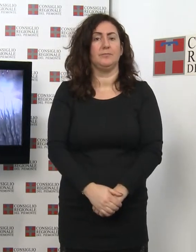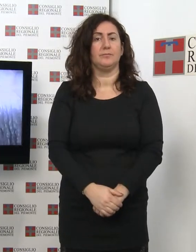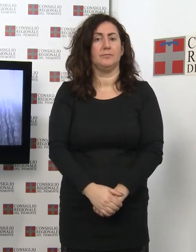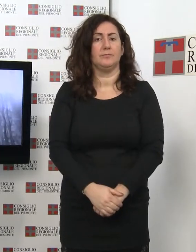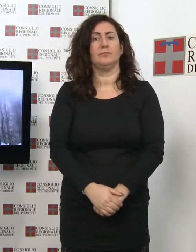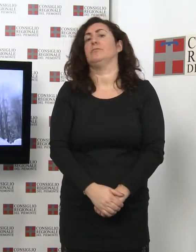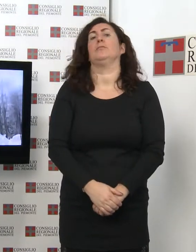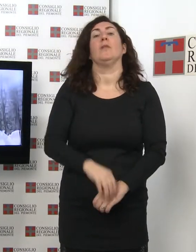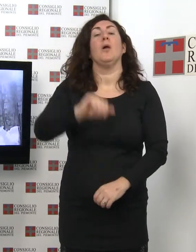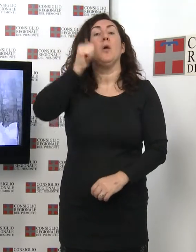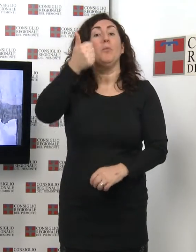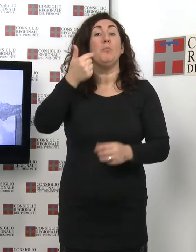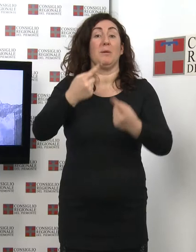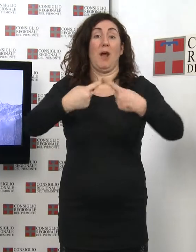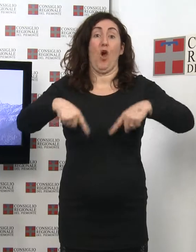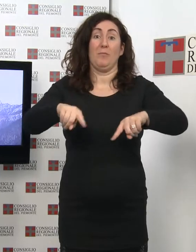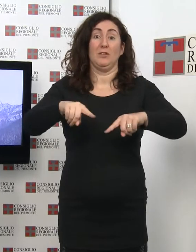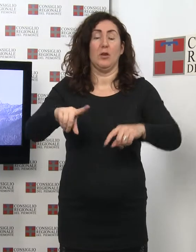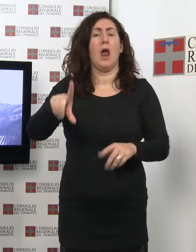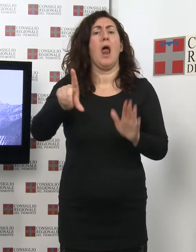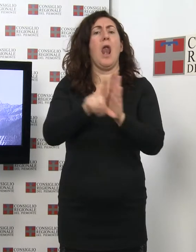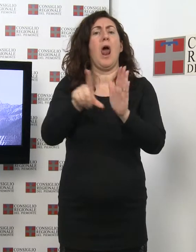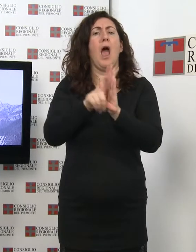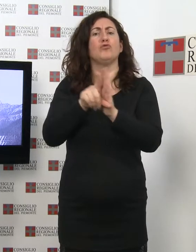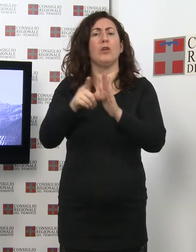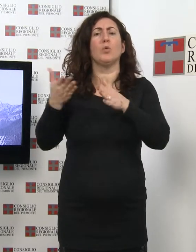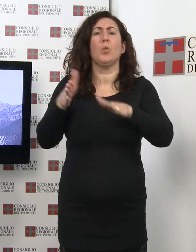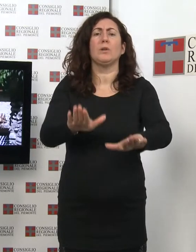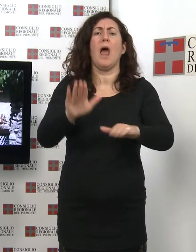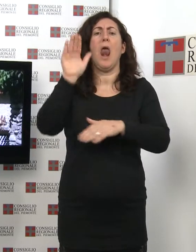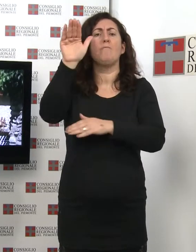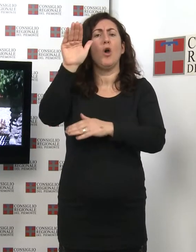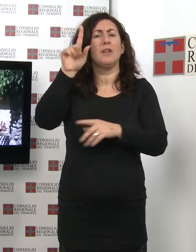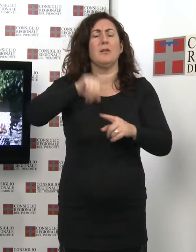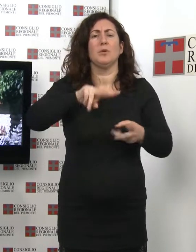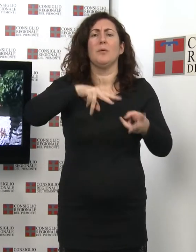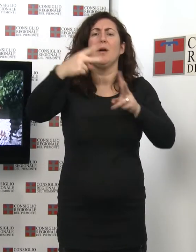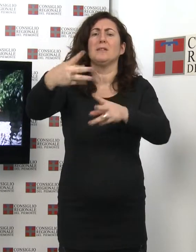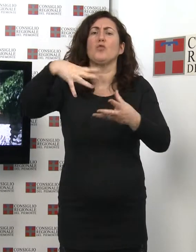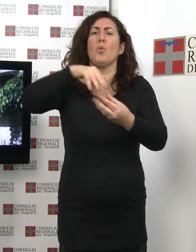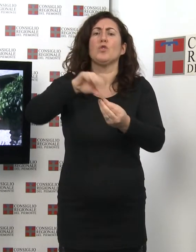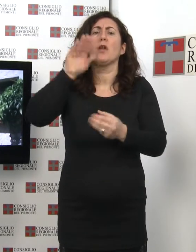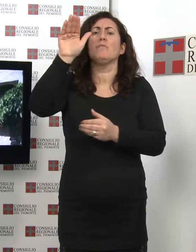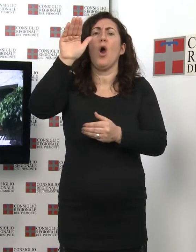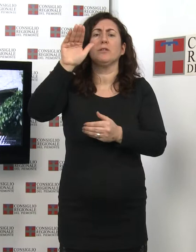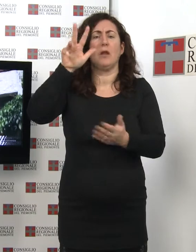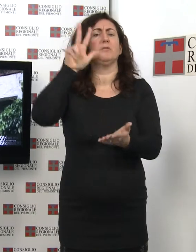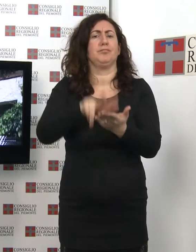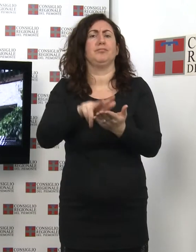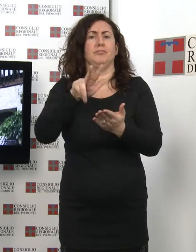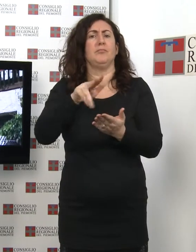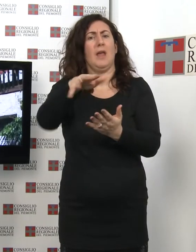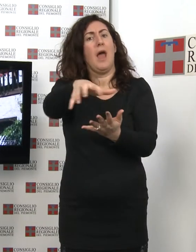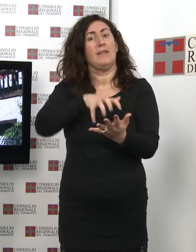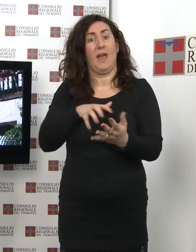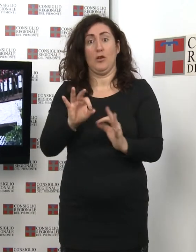Licenziata dalla prima commissione la legge per la tutela della montagna e il passaggio alle unioni montane. Il testo, pronto per l'aula, individua tempi